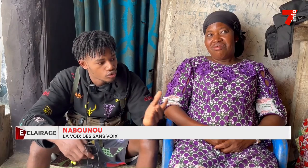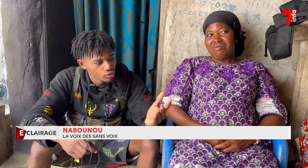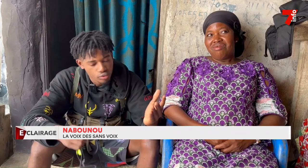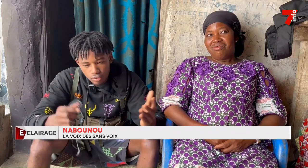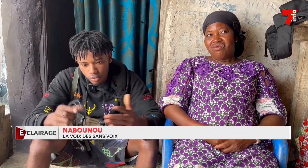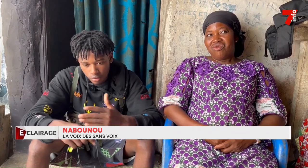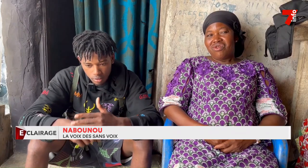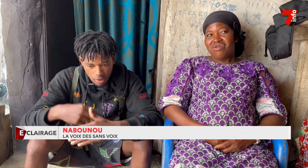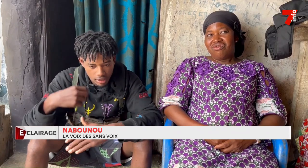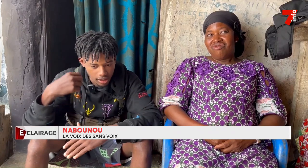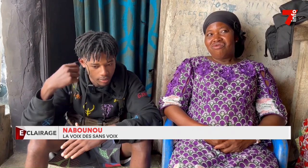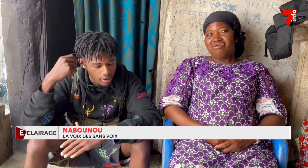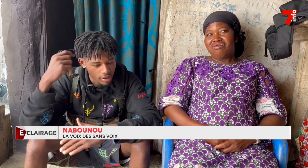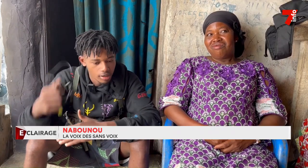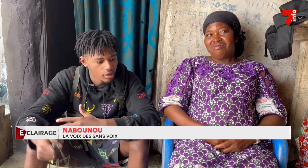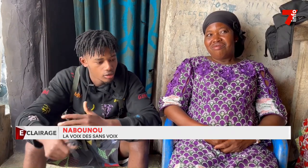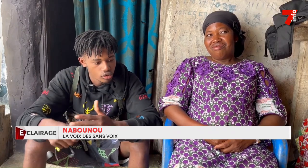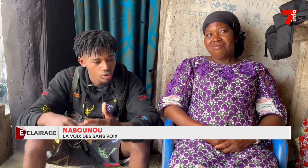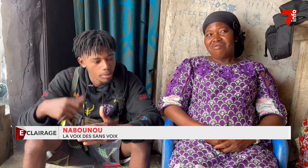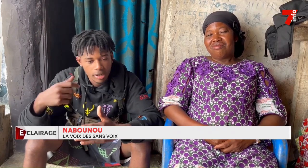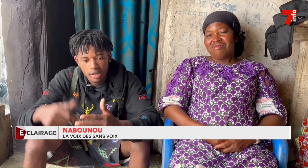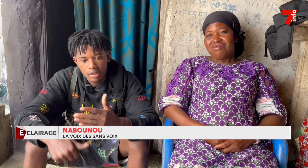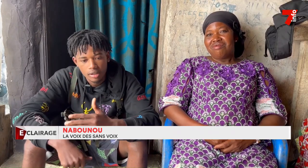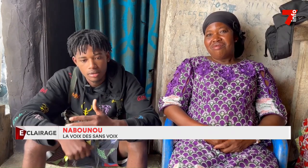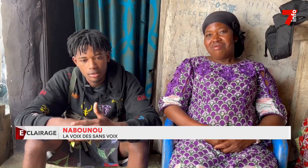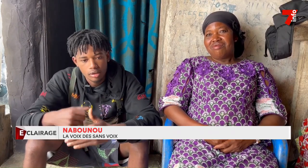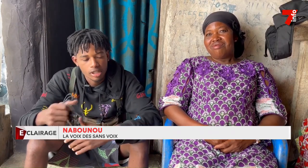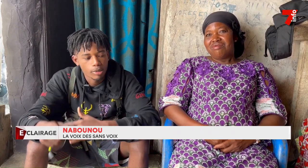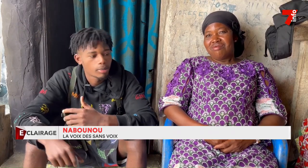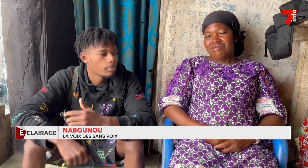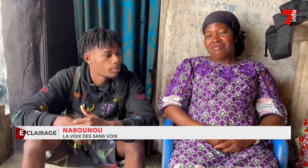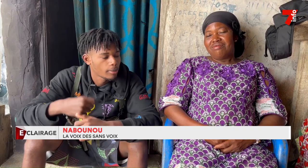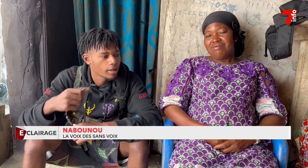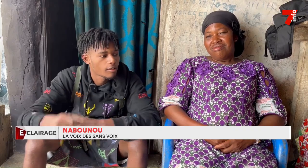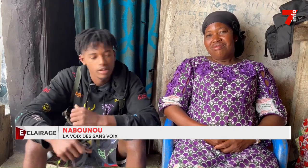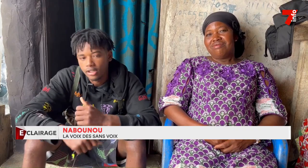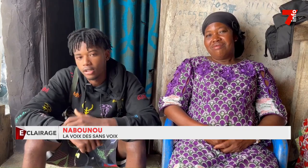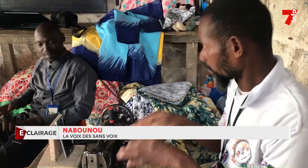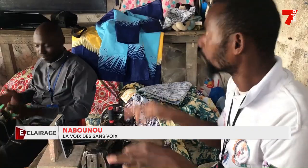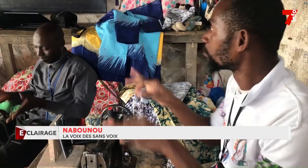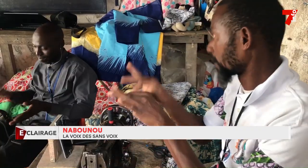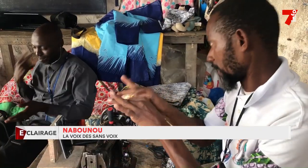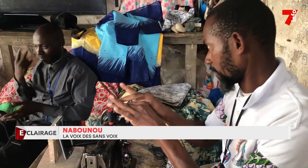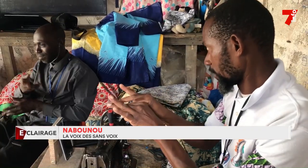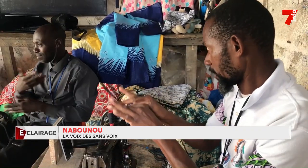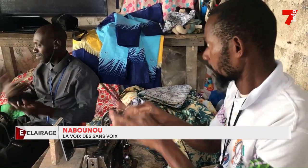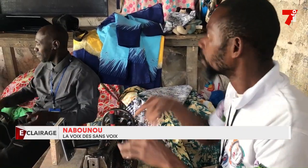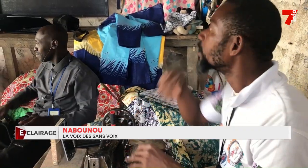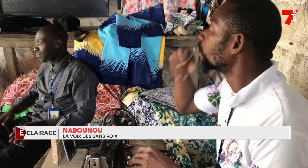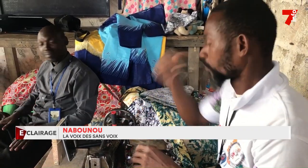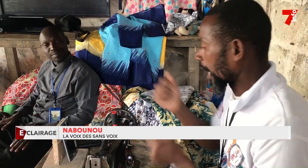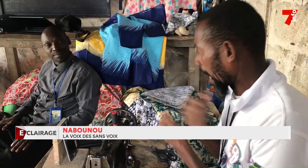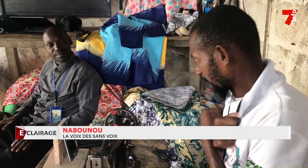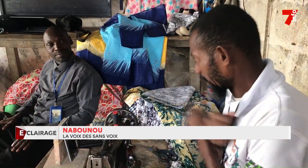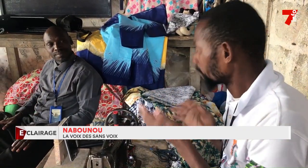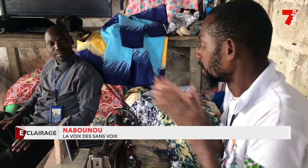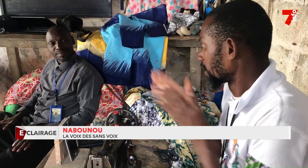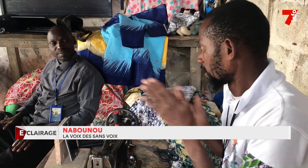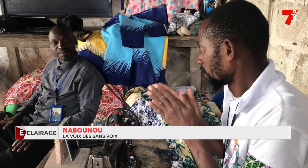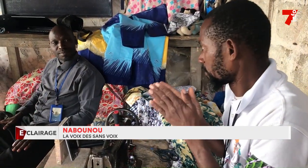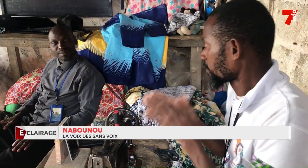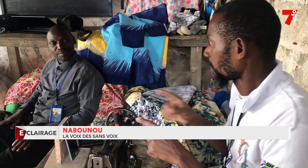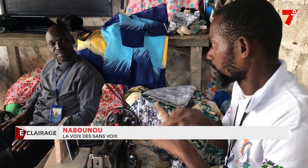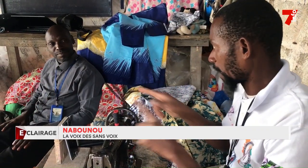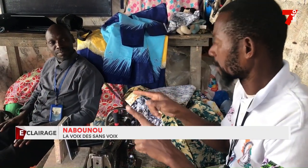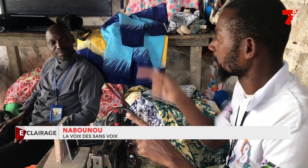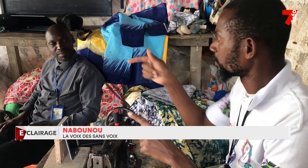Ils ont toujours les esprits dedans, ils ont toujours les prières dedans. Donc ça me permet d'avancer. Son père, Lama Traoré, est